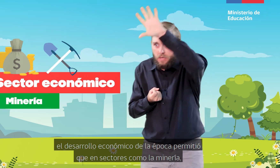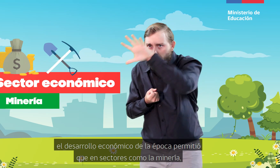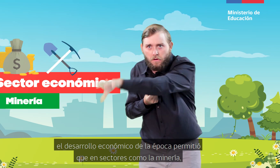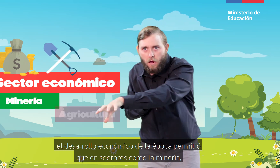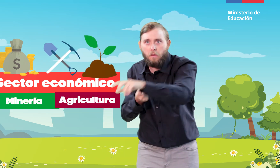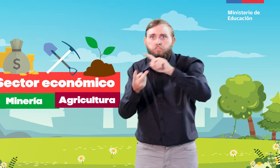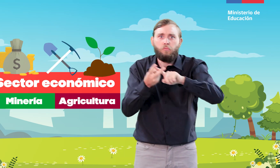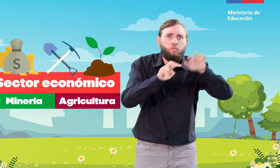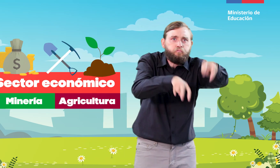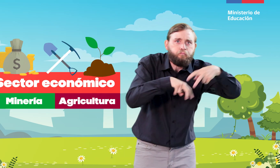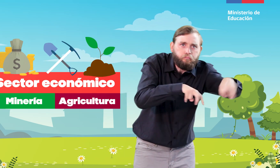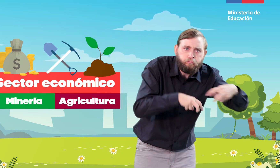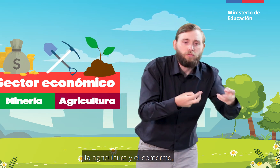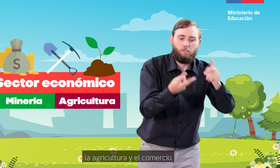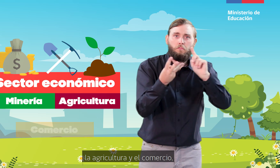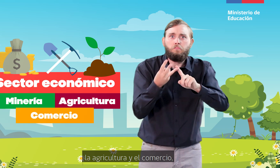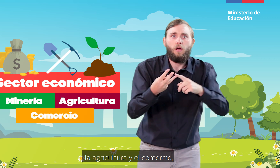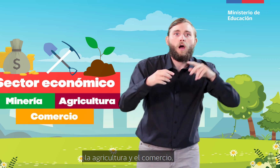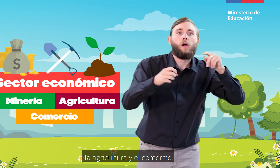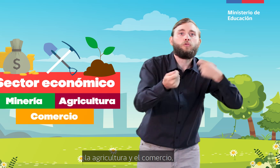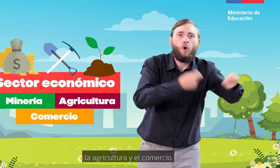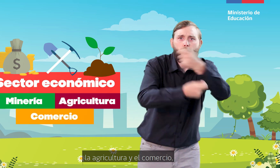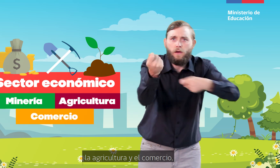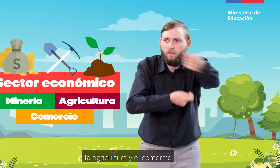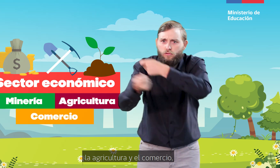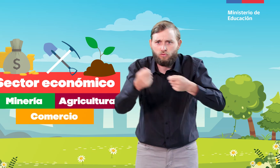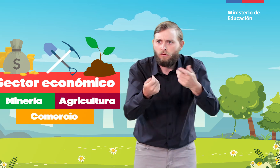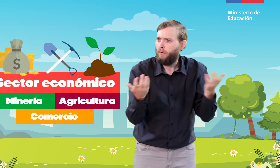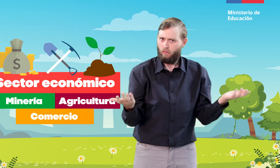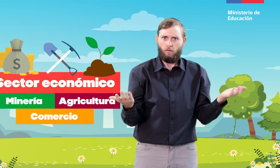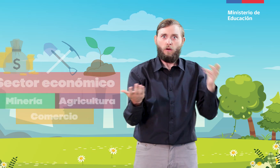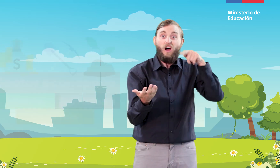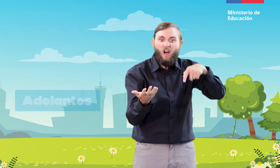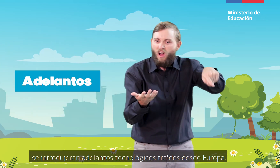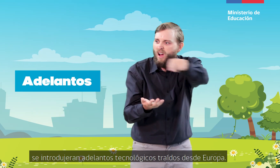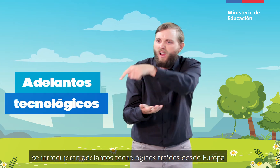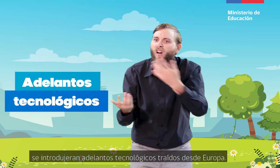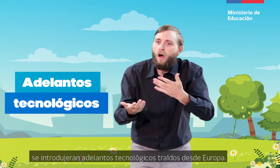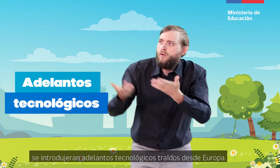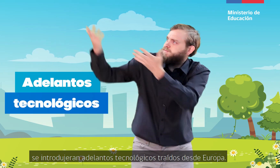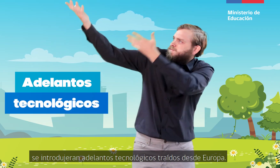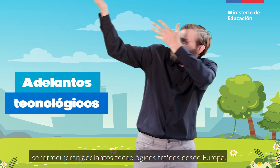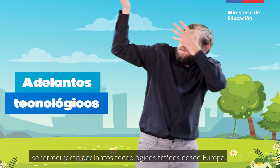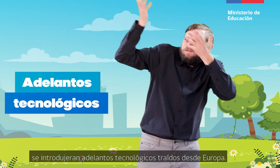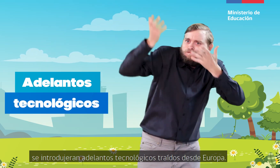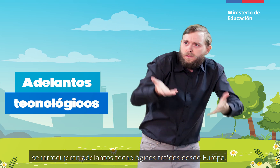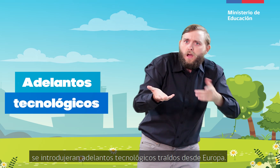minería, la agricultura y el comercio se introdujeran adelantos